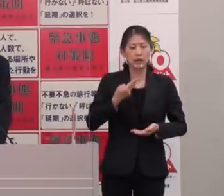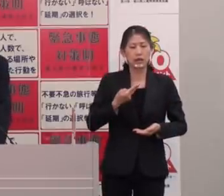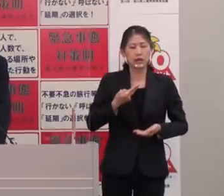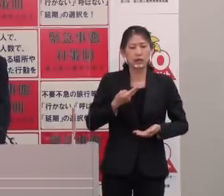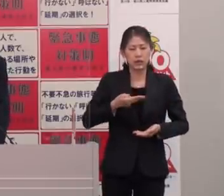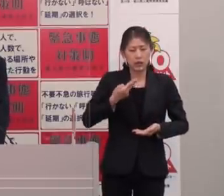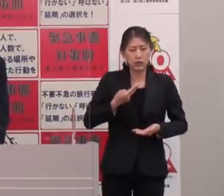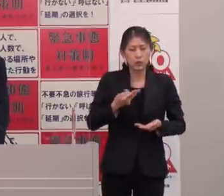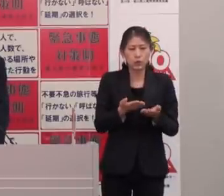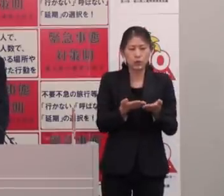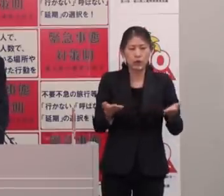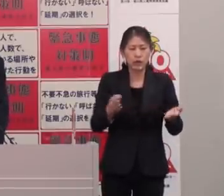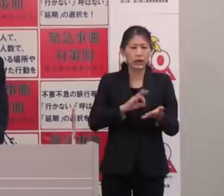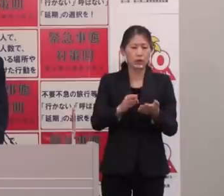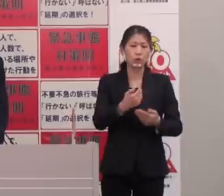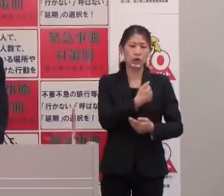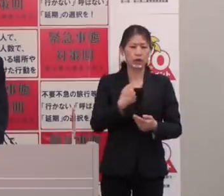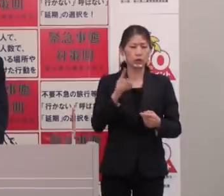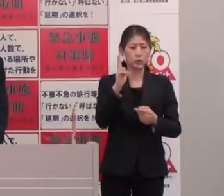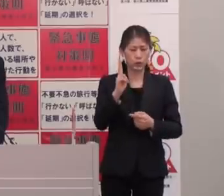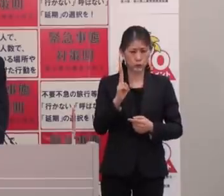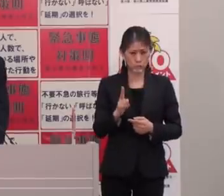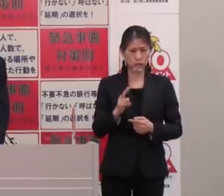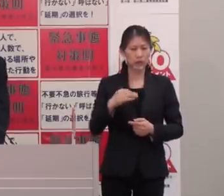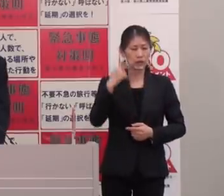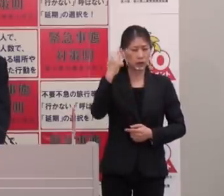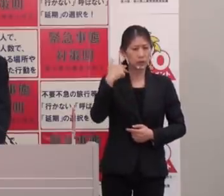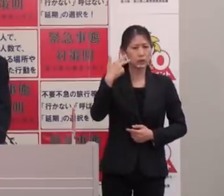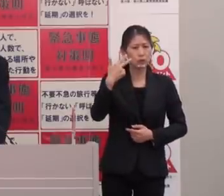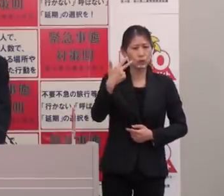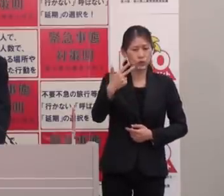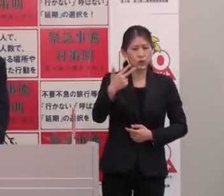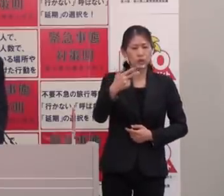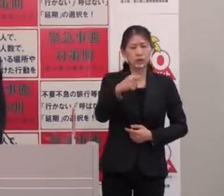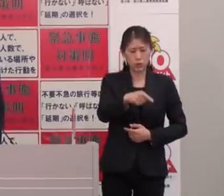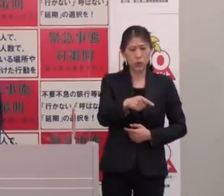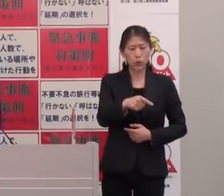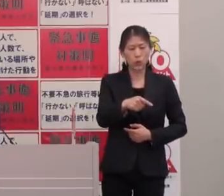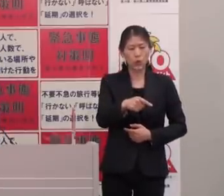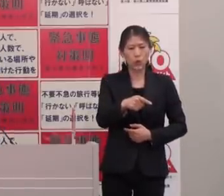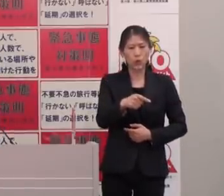るよう、高松市を中心に実施しております県内